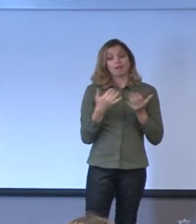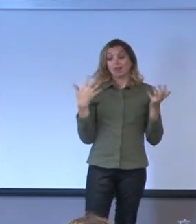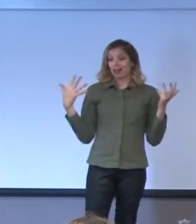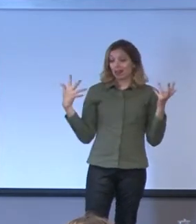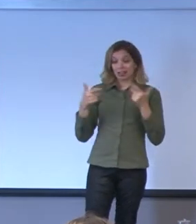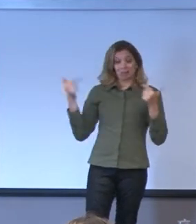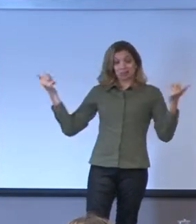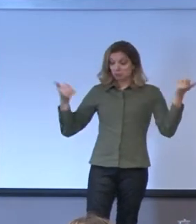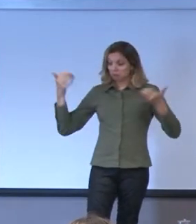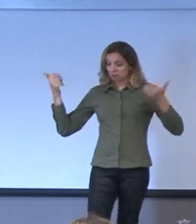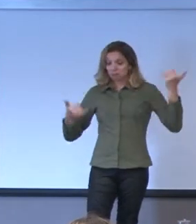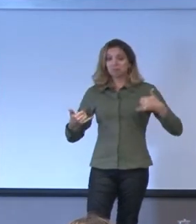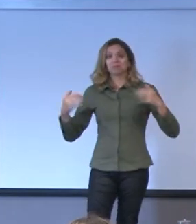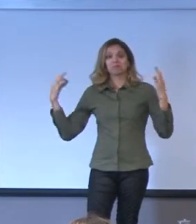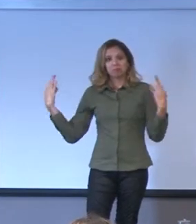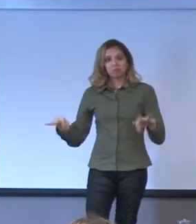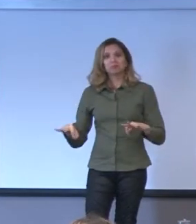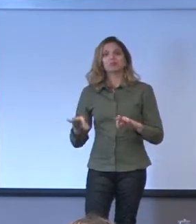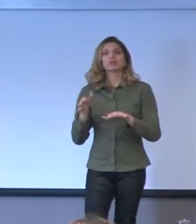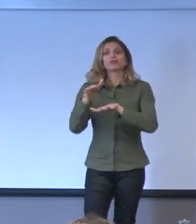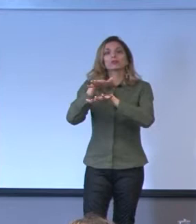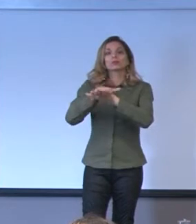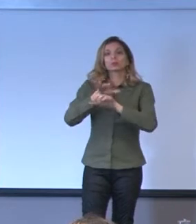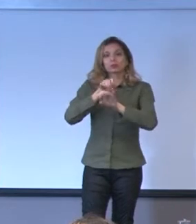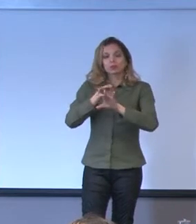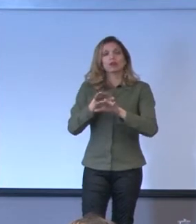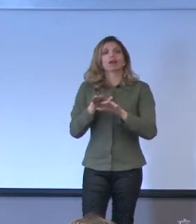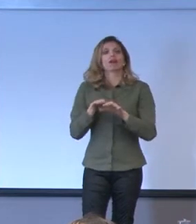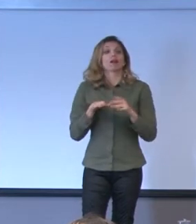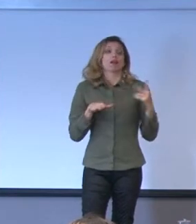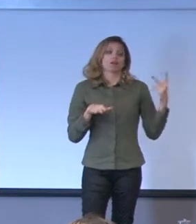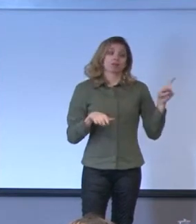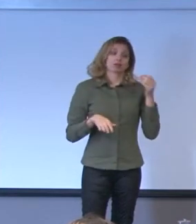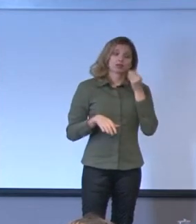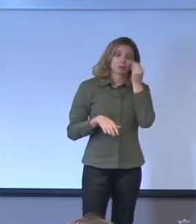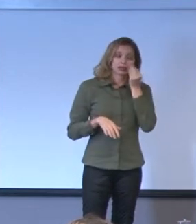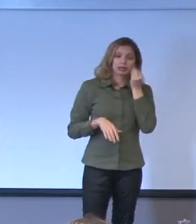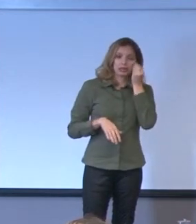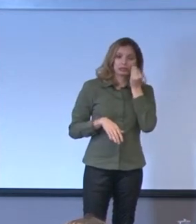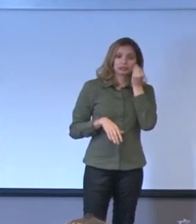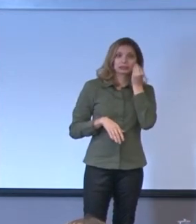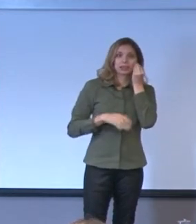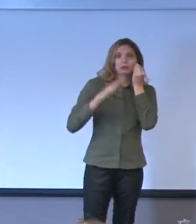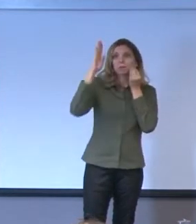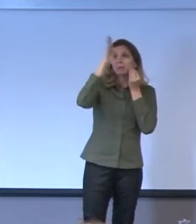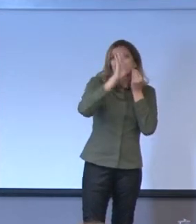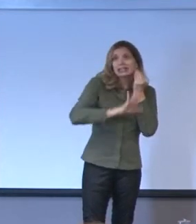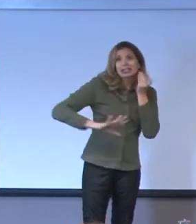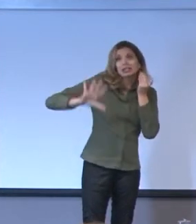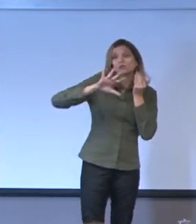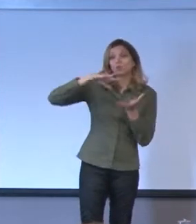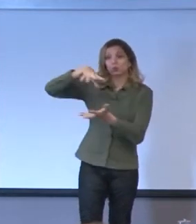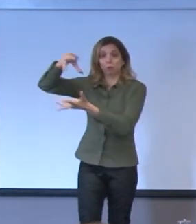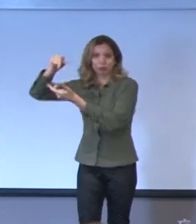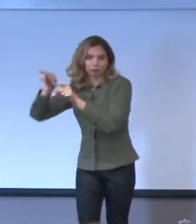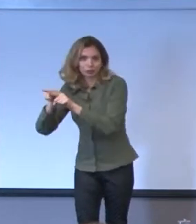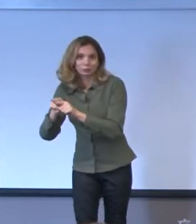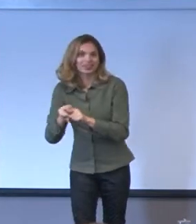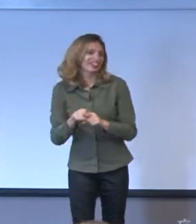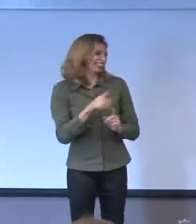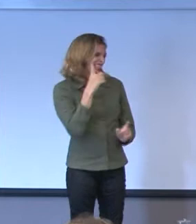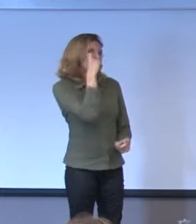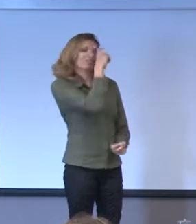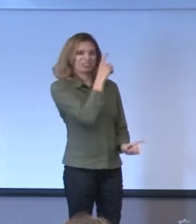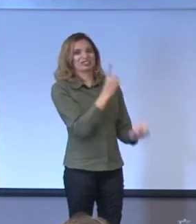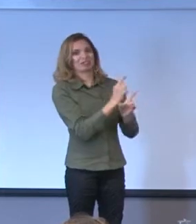dois colocaram sobre o que é uma escola inclusiva, da sua experiência, que roda o Brasil e o mundo, né? É difícil pegar esse rapaz